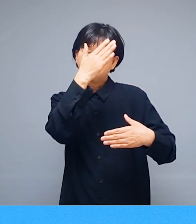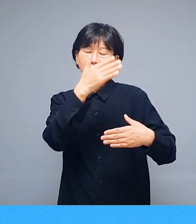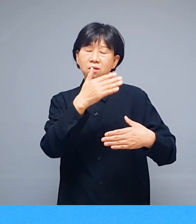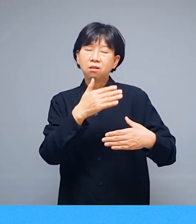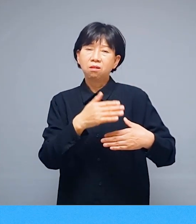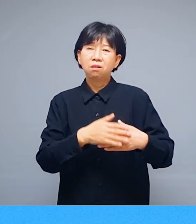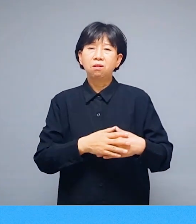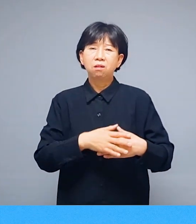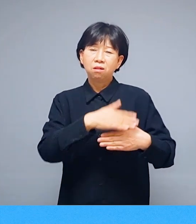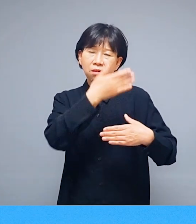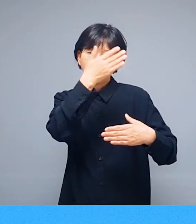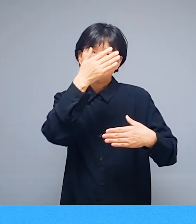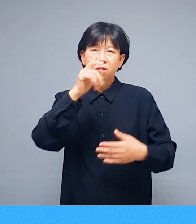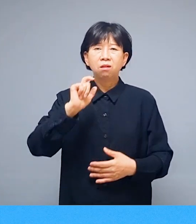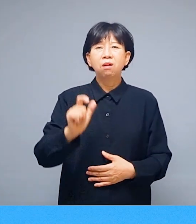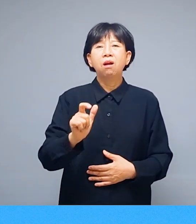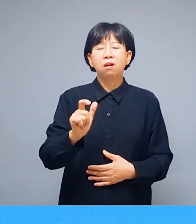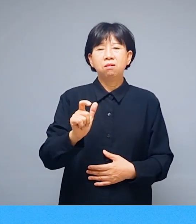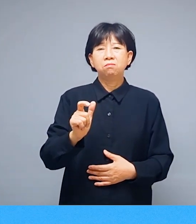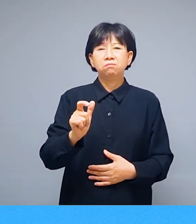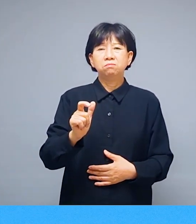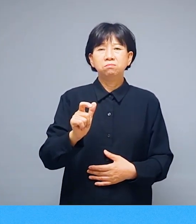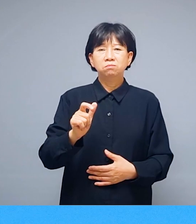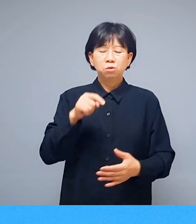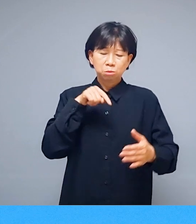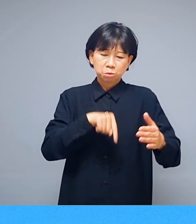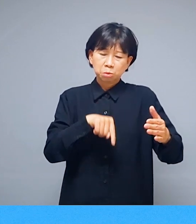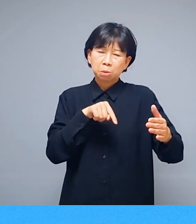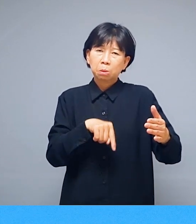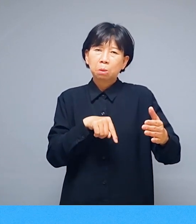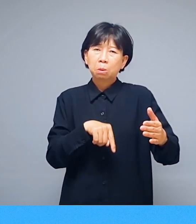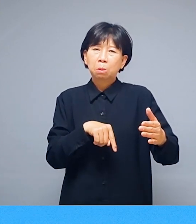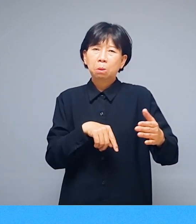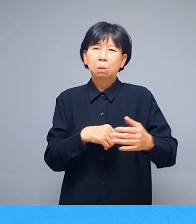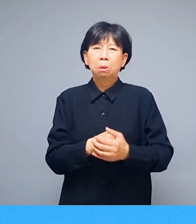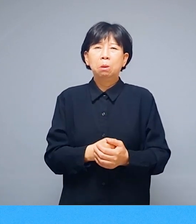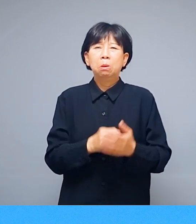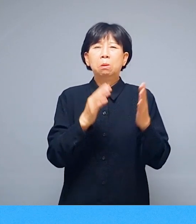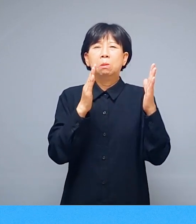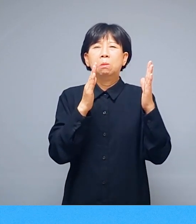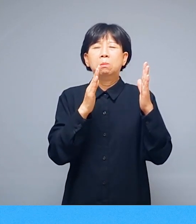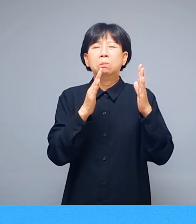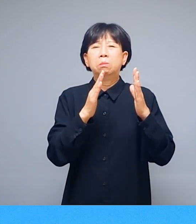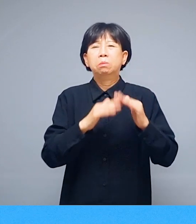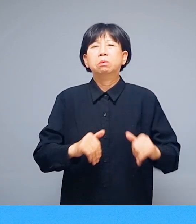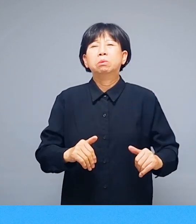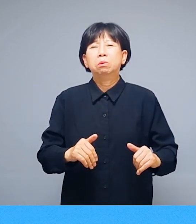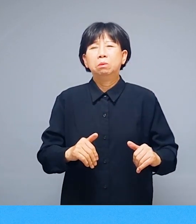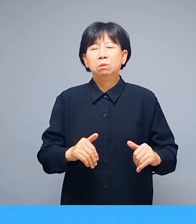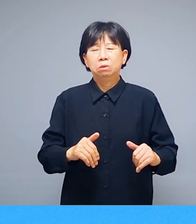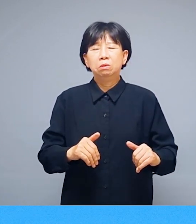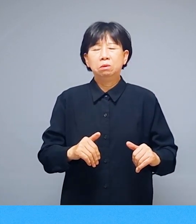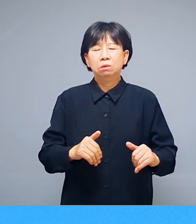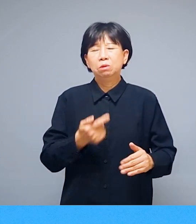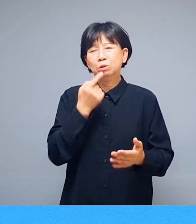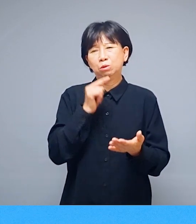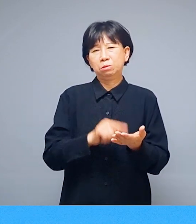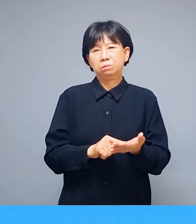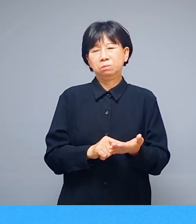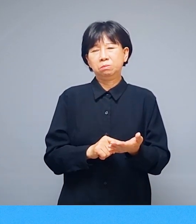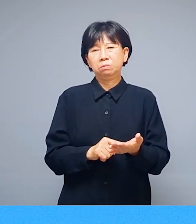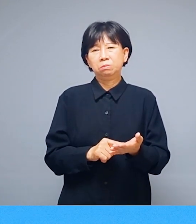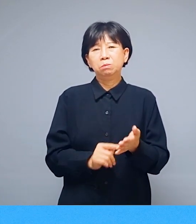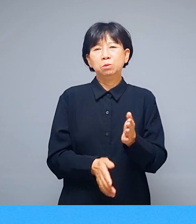굉장히 강한 지역처럼 보입니다. 하지만 실상은 무너질 위기에 놓여 있는 도시라는 거지요.